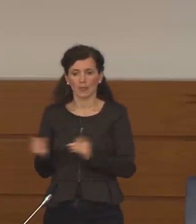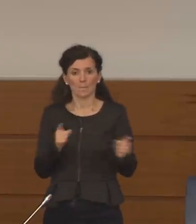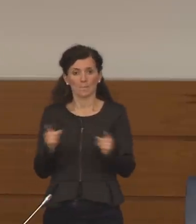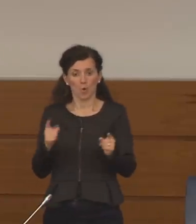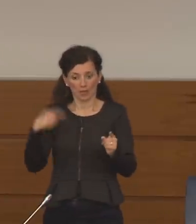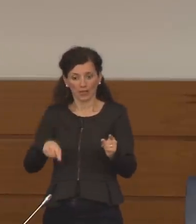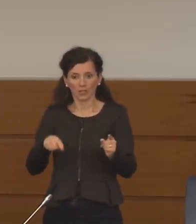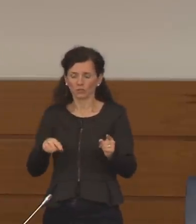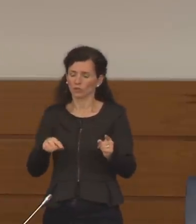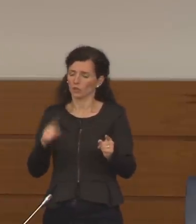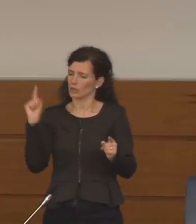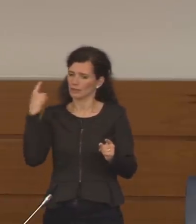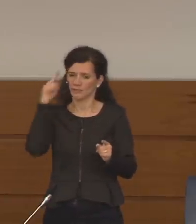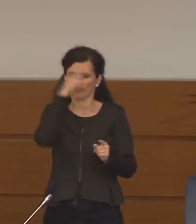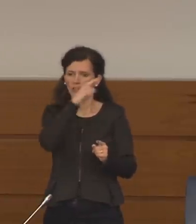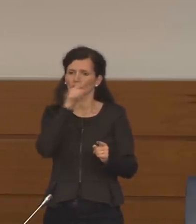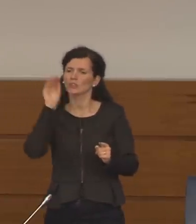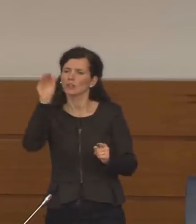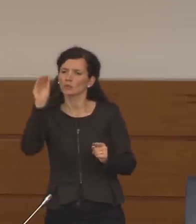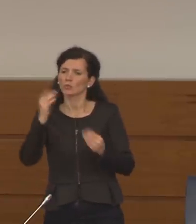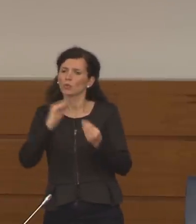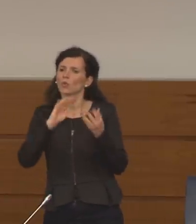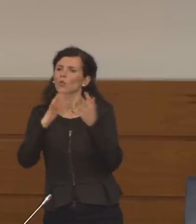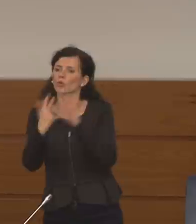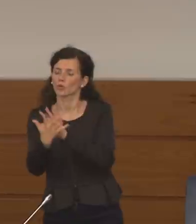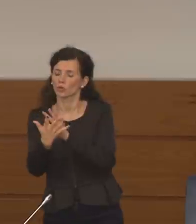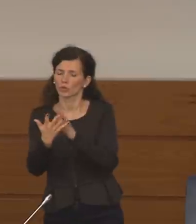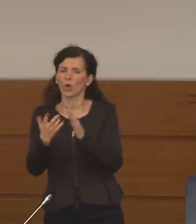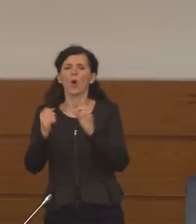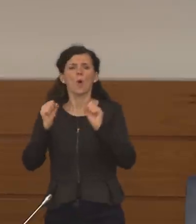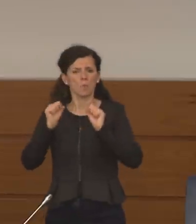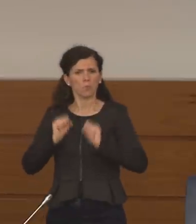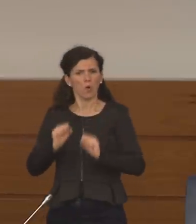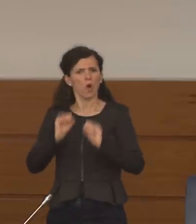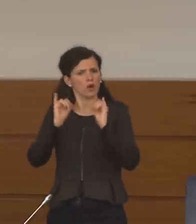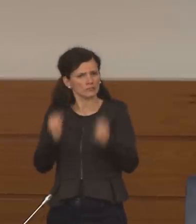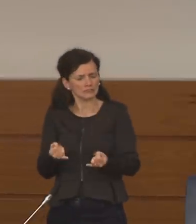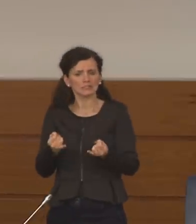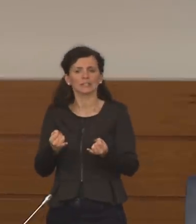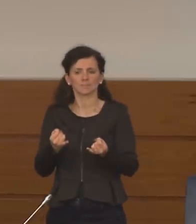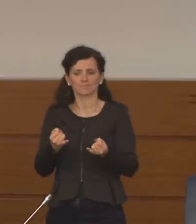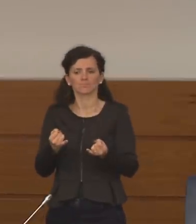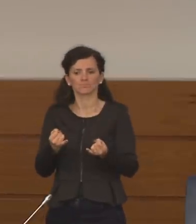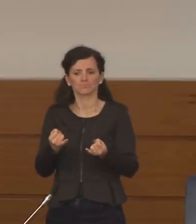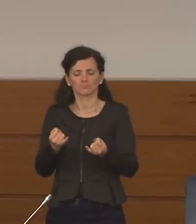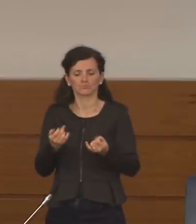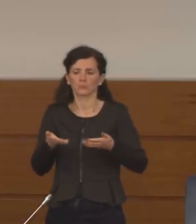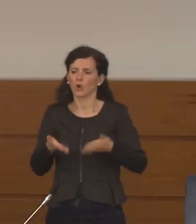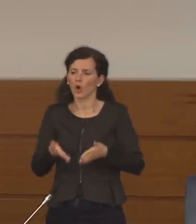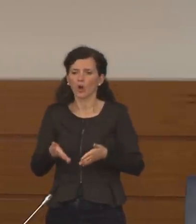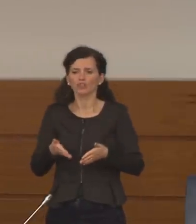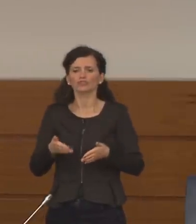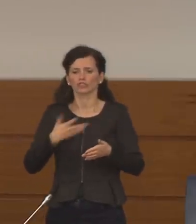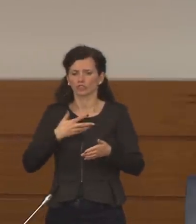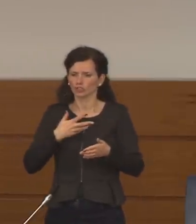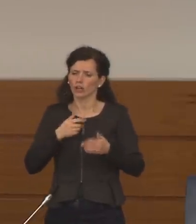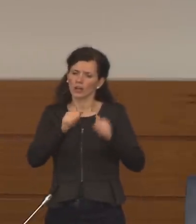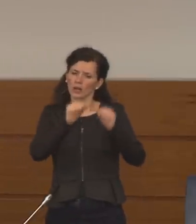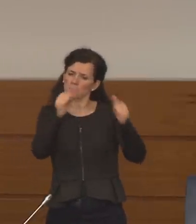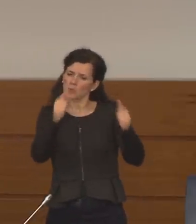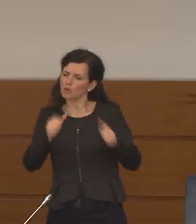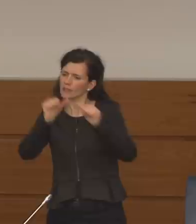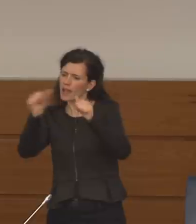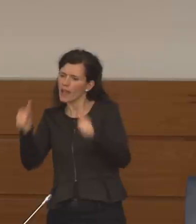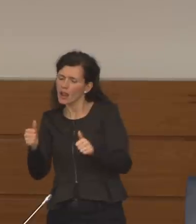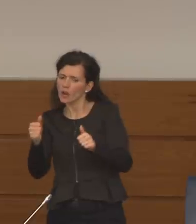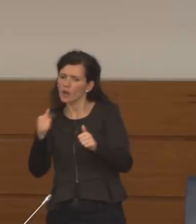delle previsioni certamente si possono fare dei modelli si può ci sono vari modelli oggi che circola ma che credo anche